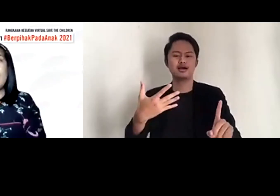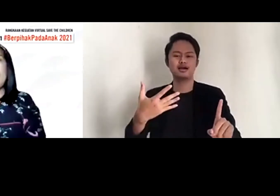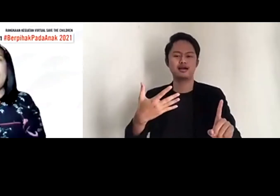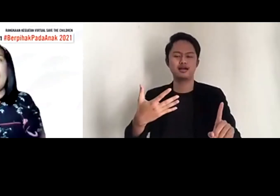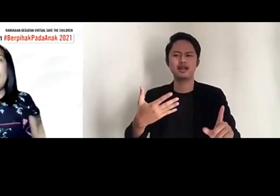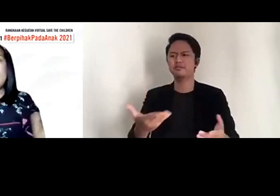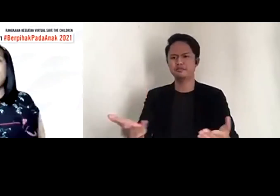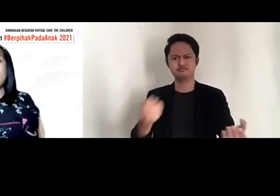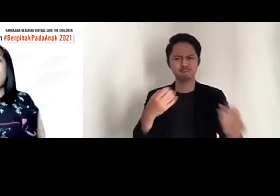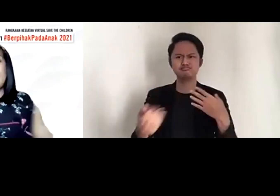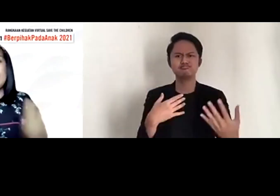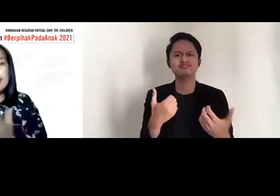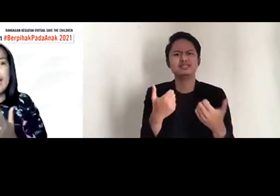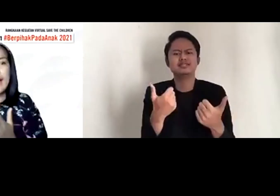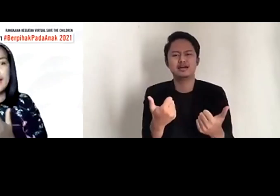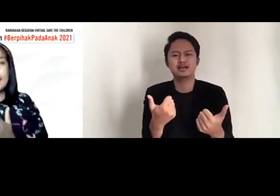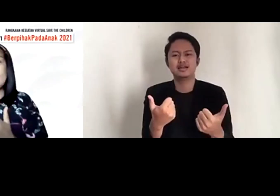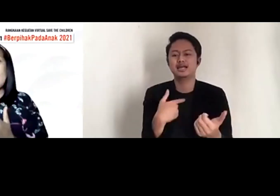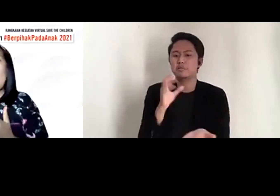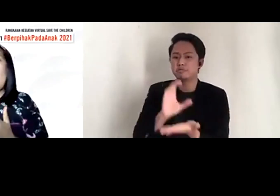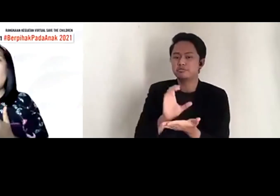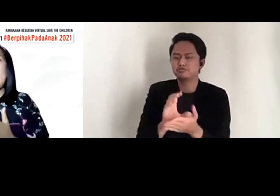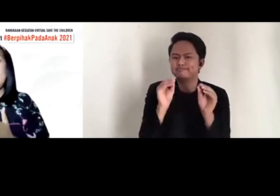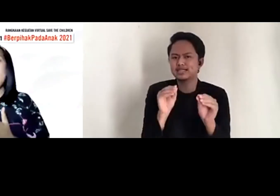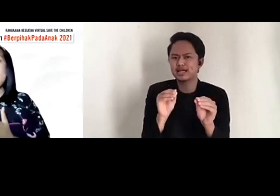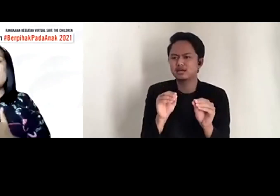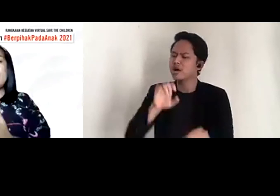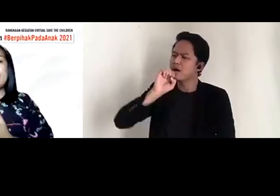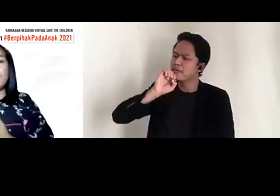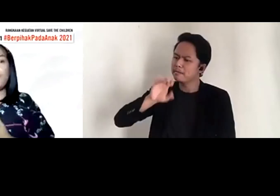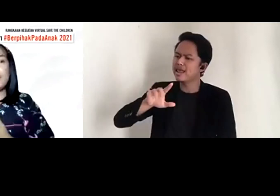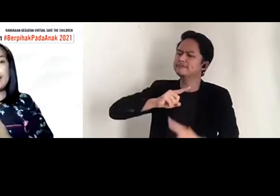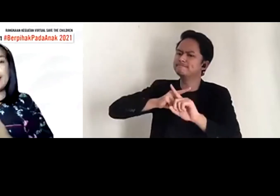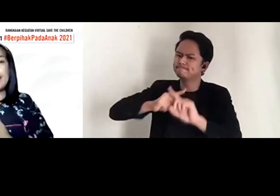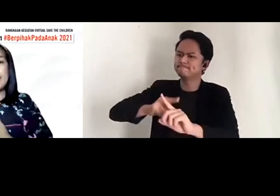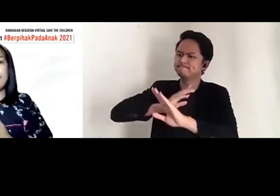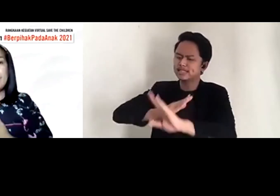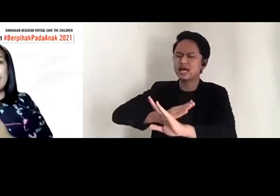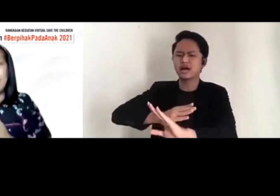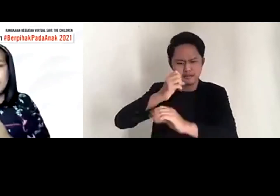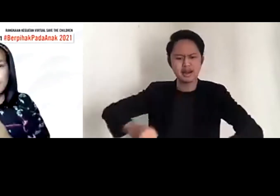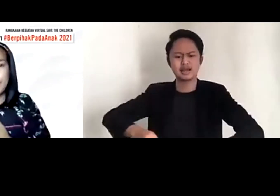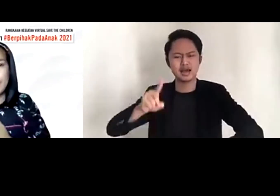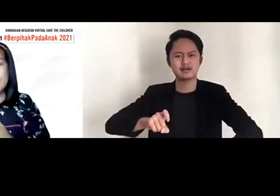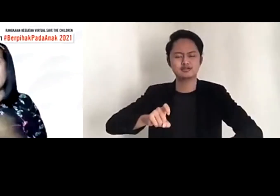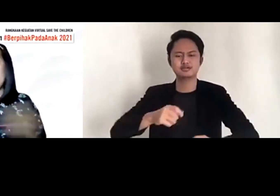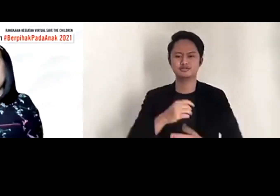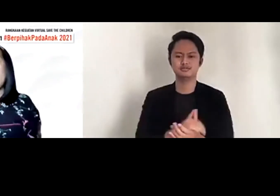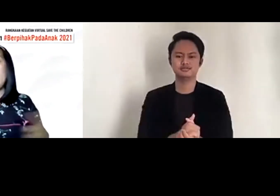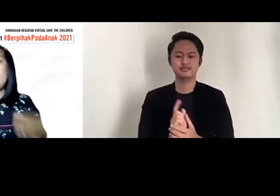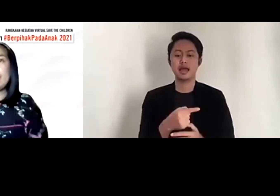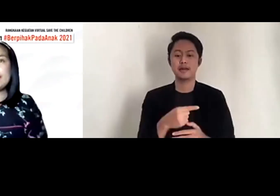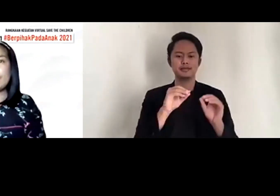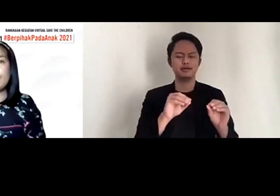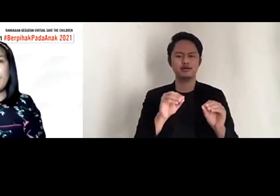mereka juga kami bekali untuk berkata tidak ketika ada bisa menjadi korban kekerasan. Kami juga edukasi mereka